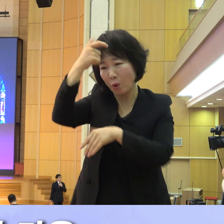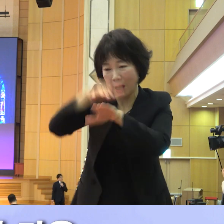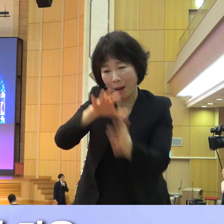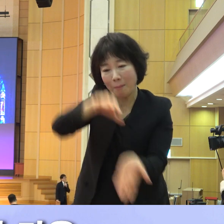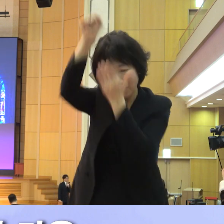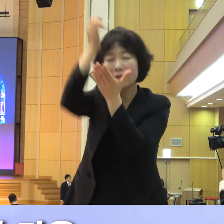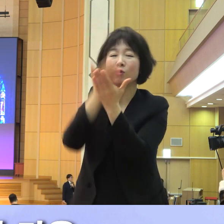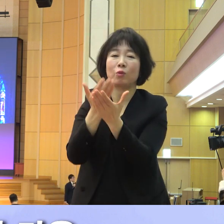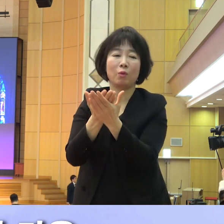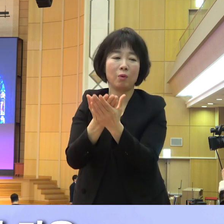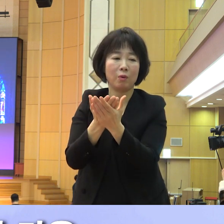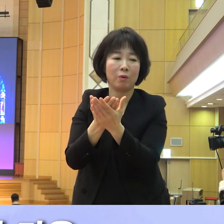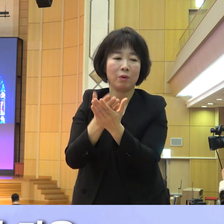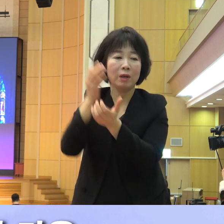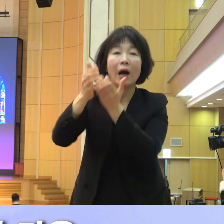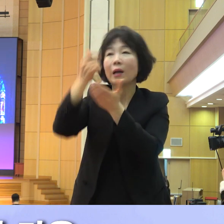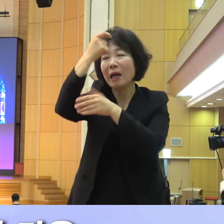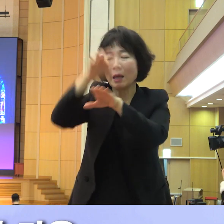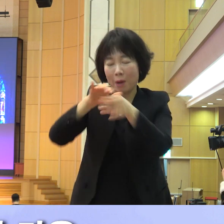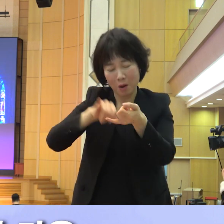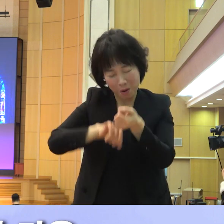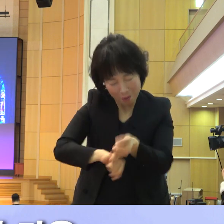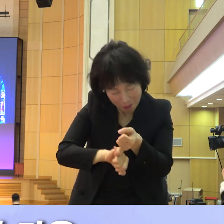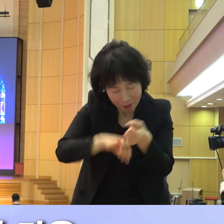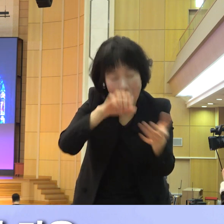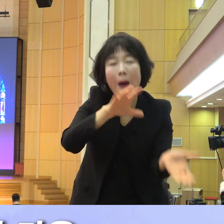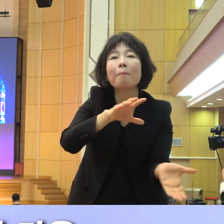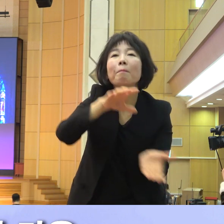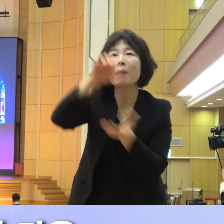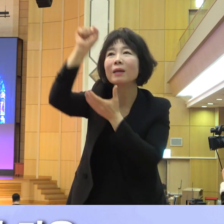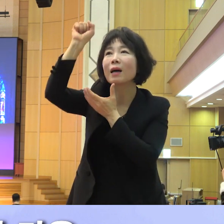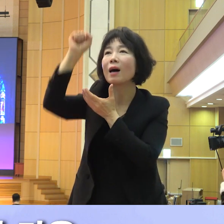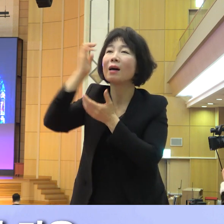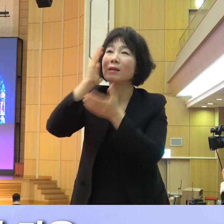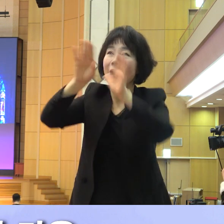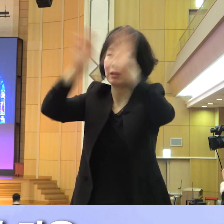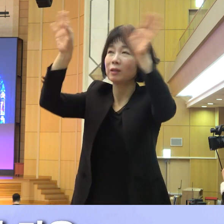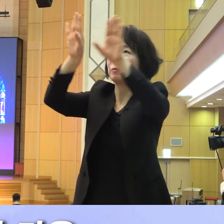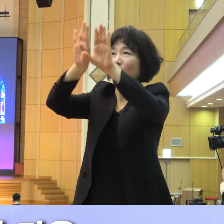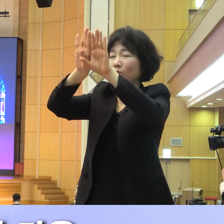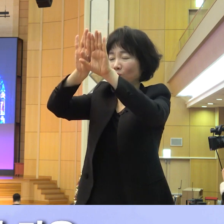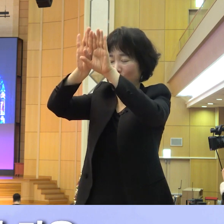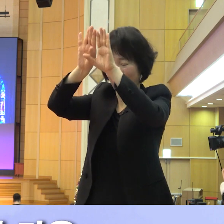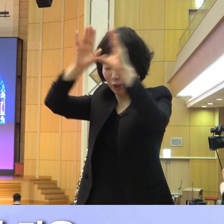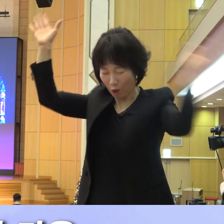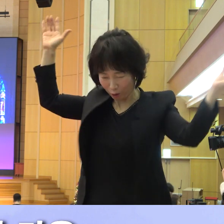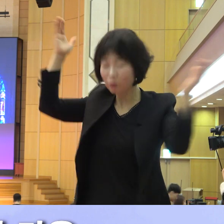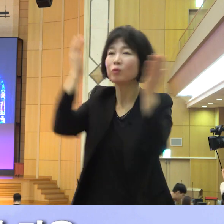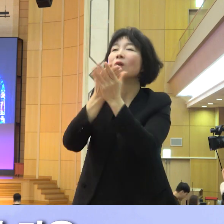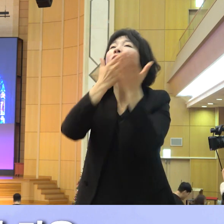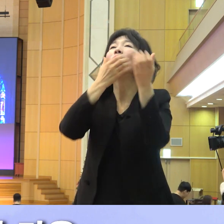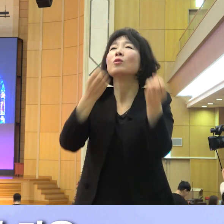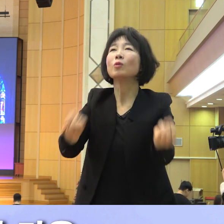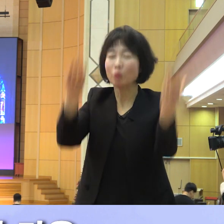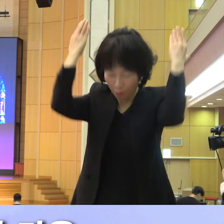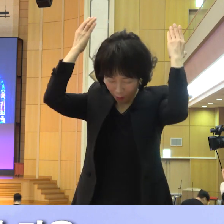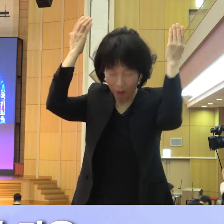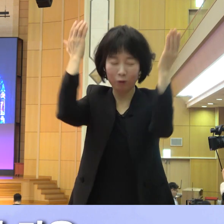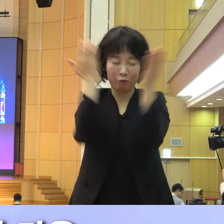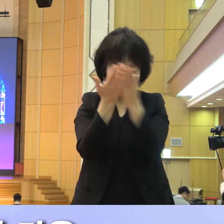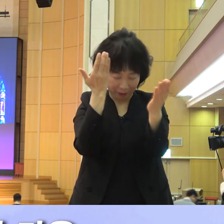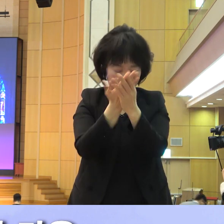하시고, 하나님이 예배를 연락하여 주사 하늘문을 열어주시옵시고